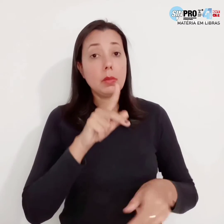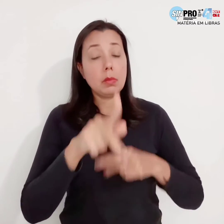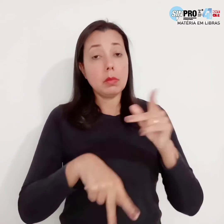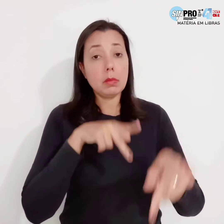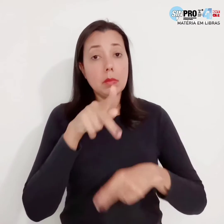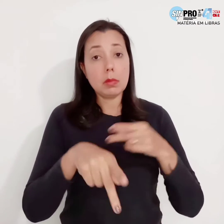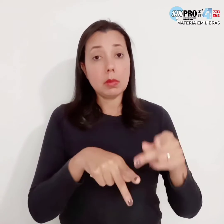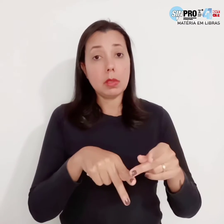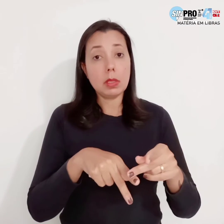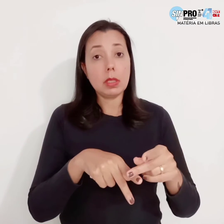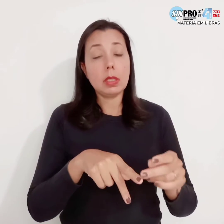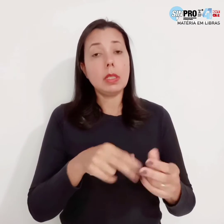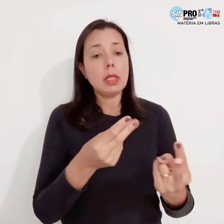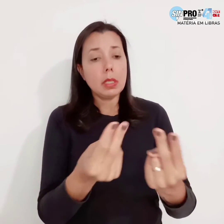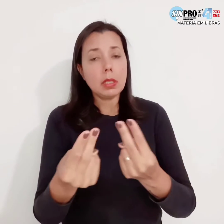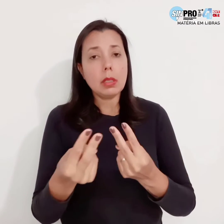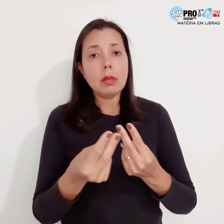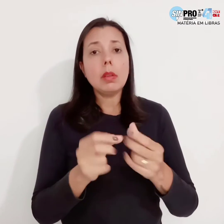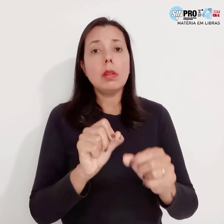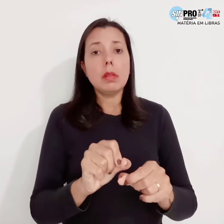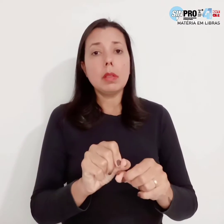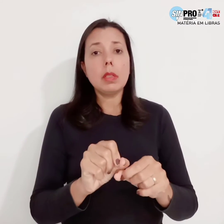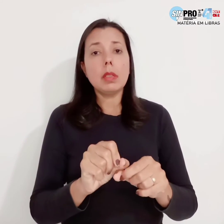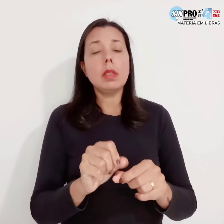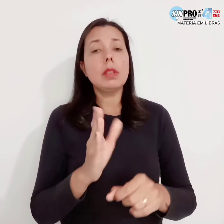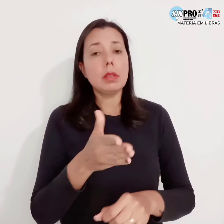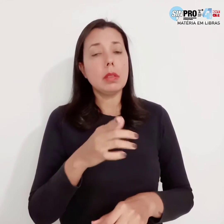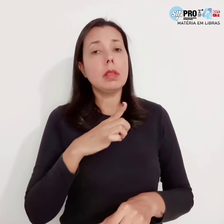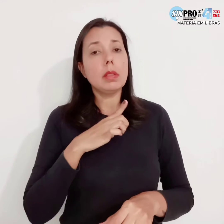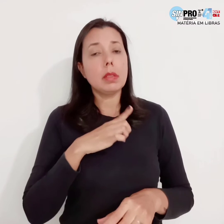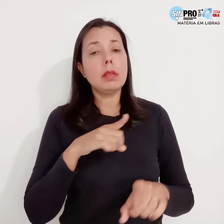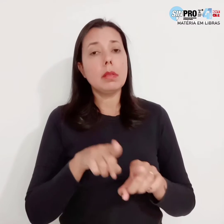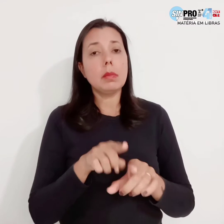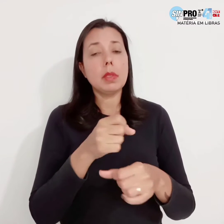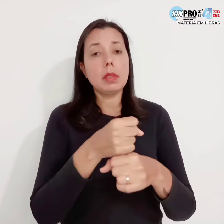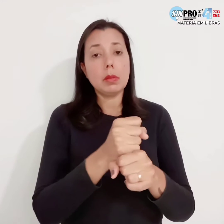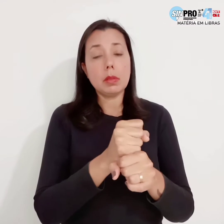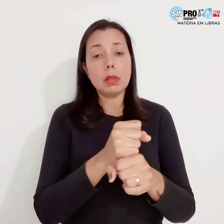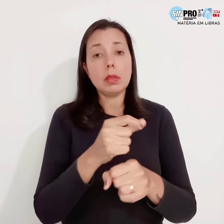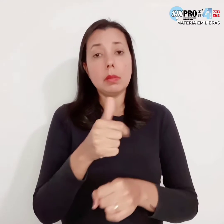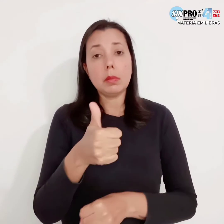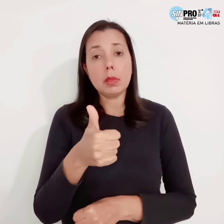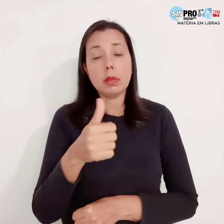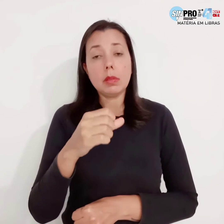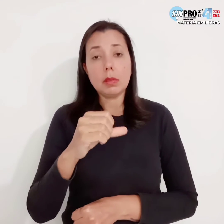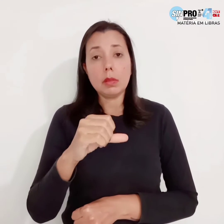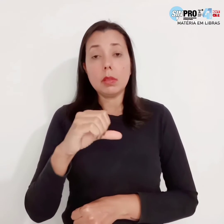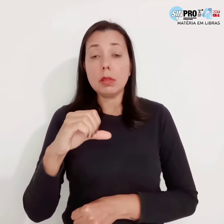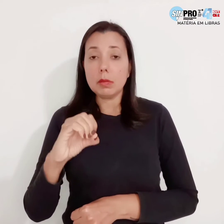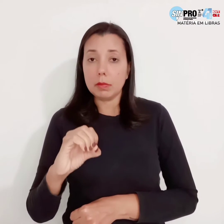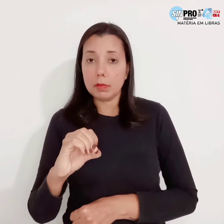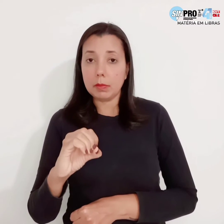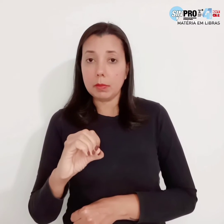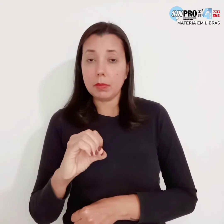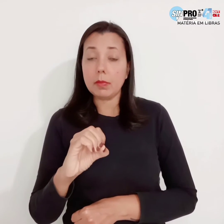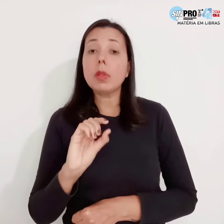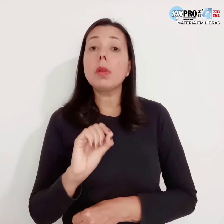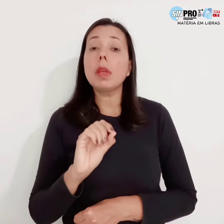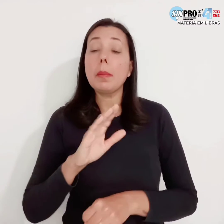antipopulares semelhantes às que ocorreram nos anos de 1990, sobretudo